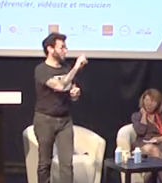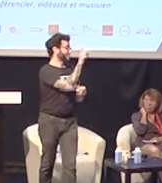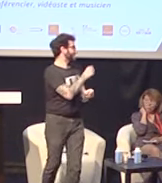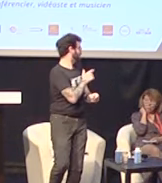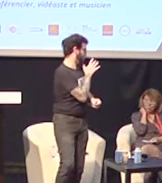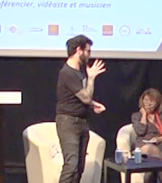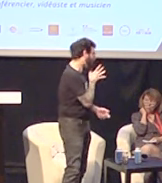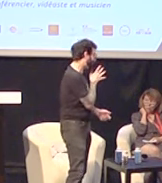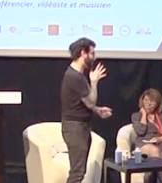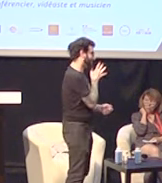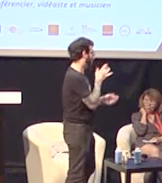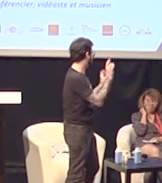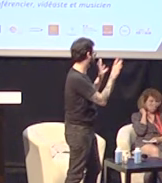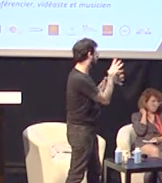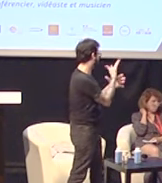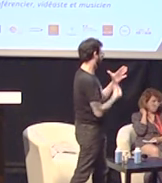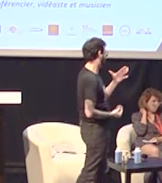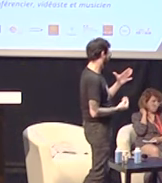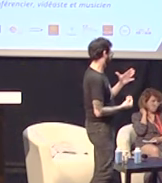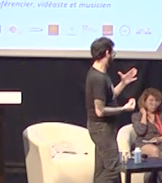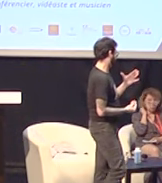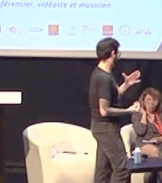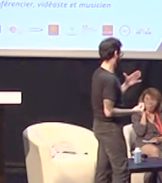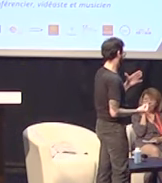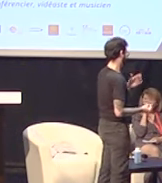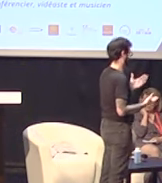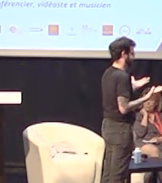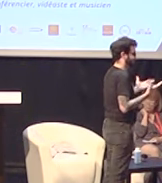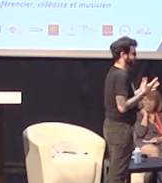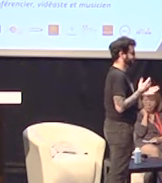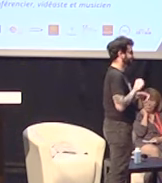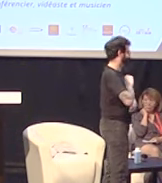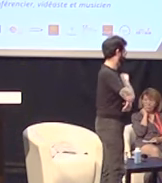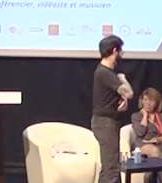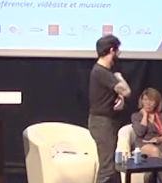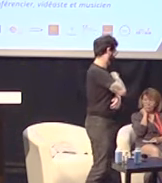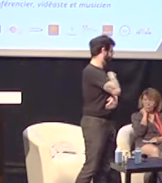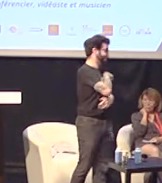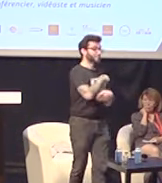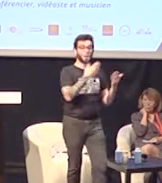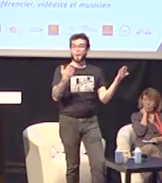Mais malheureusement, en fait, on ne va pas plus pouvoir prendre de questions.